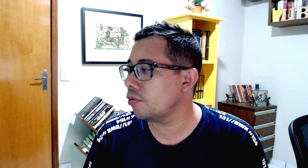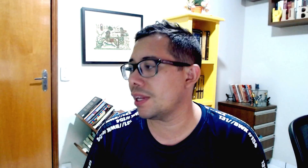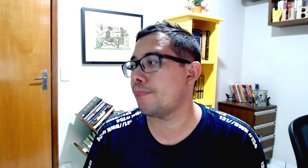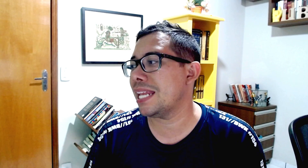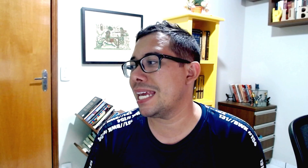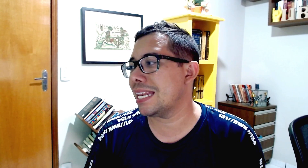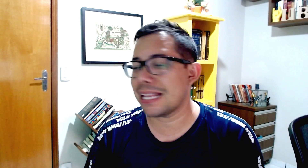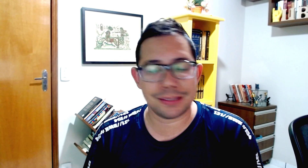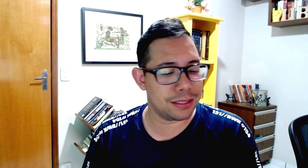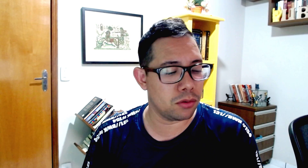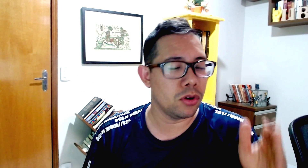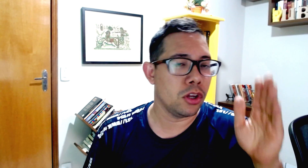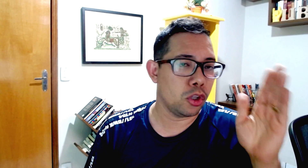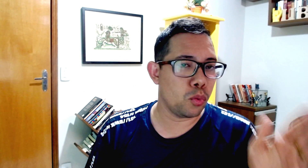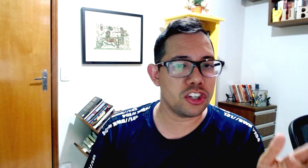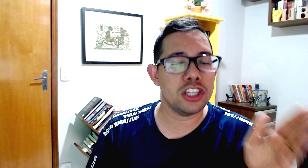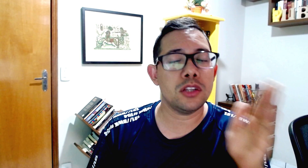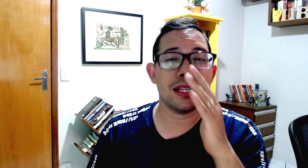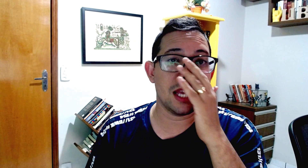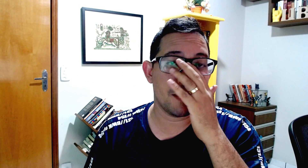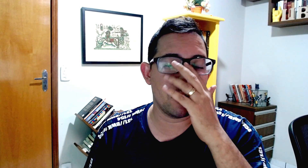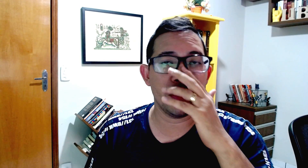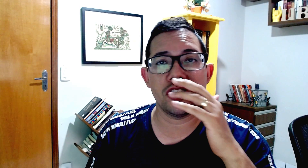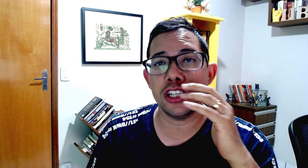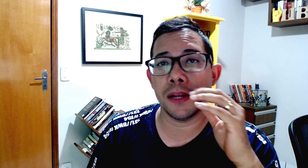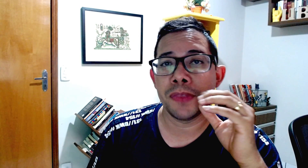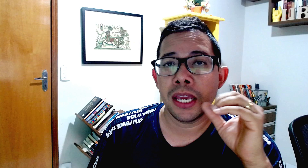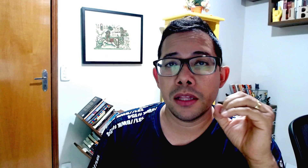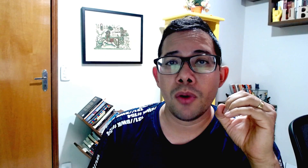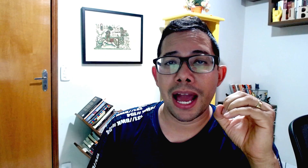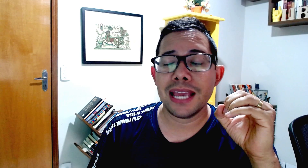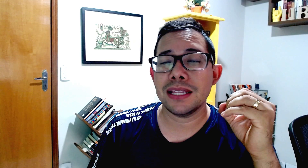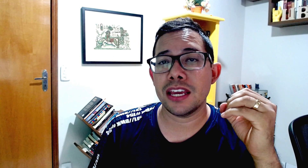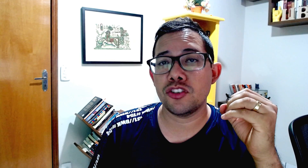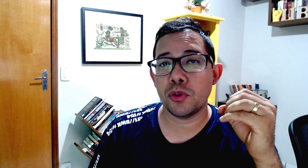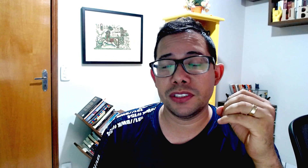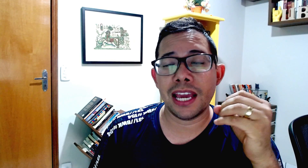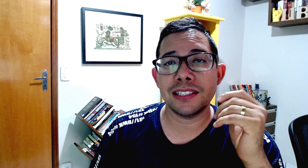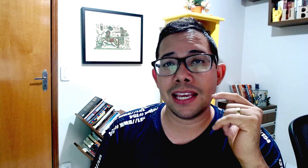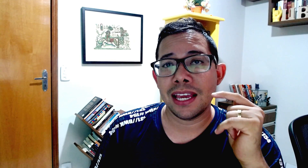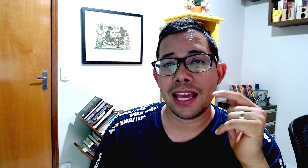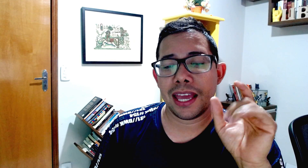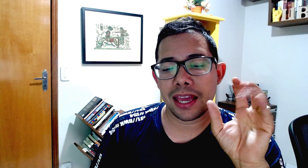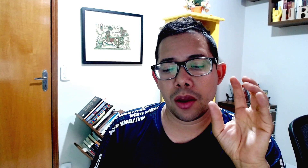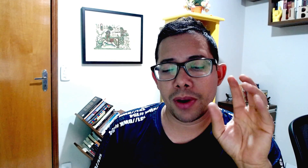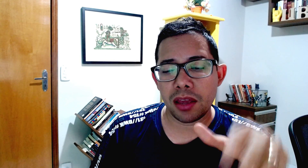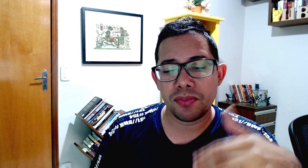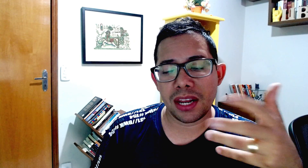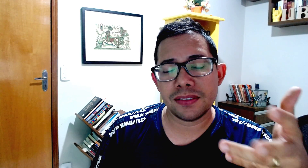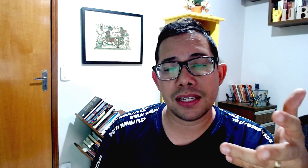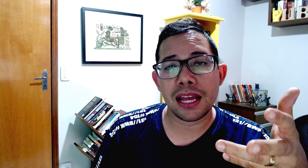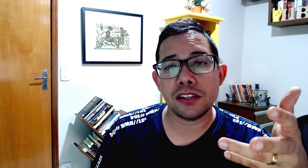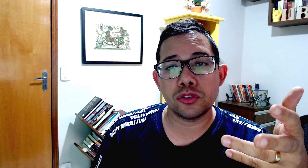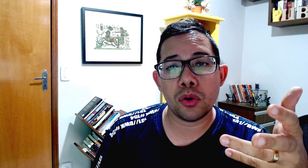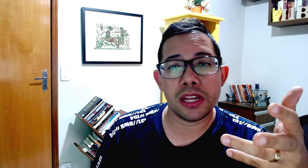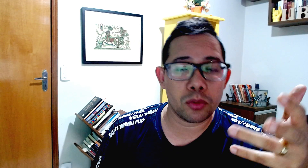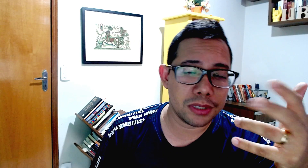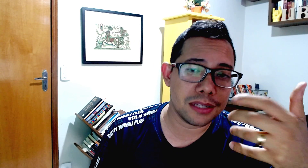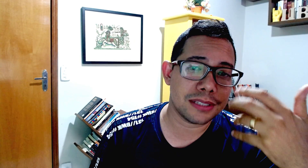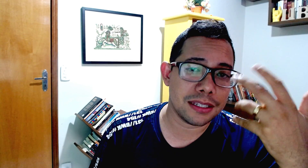na peregrinação do Egito à Terra Prometida. Então, a ideia de Moisés é uma referência àquela história quando ele está em